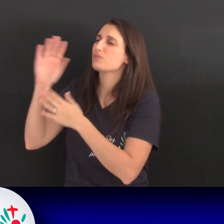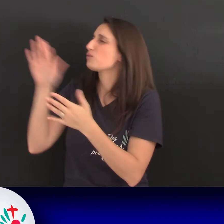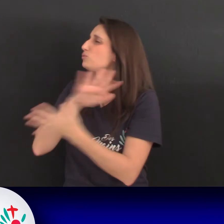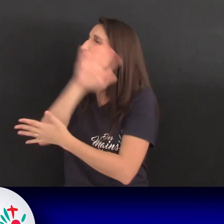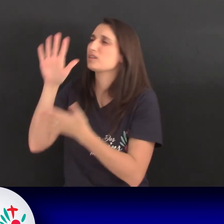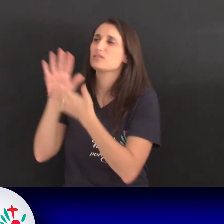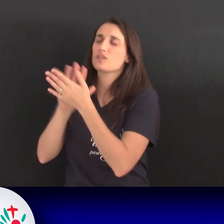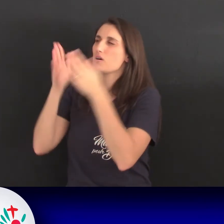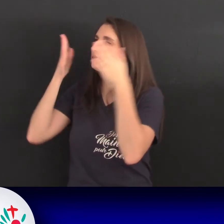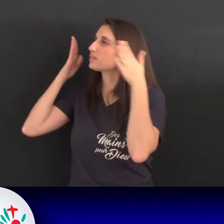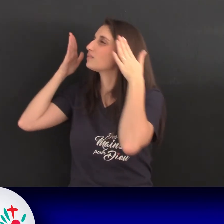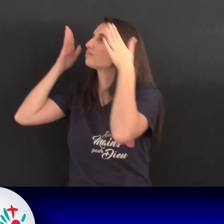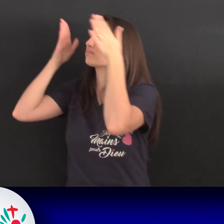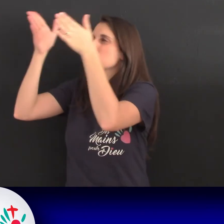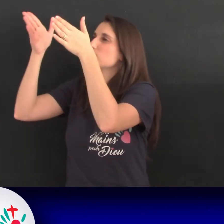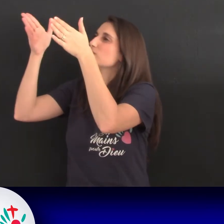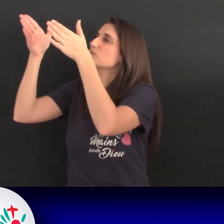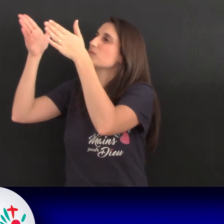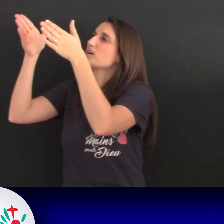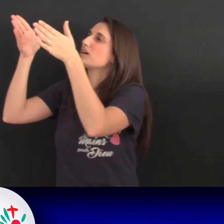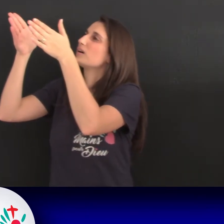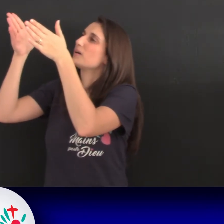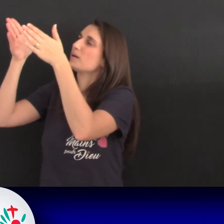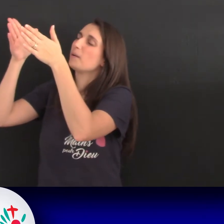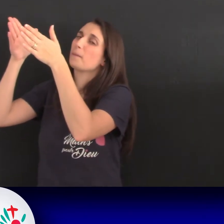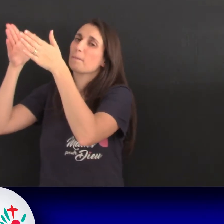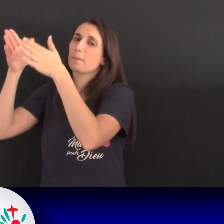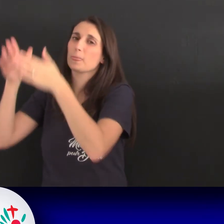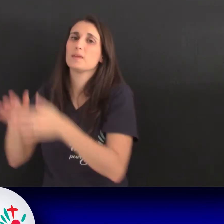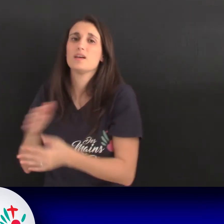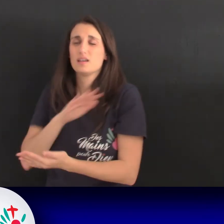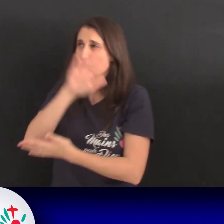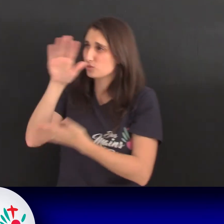louange. Tout est centré sur toi,